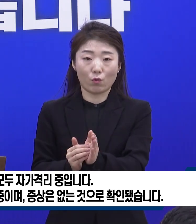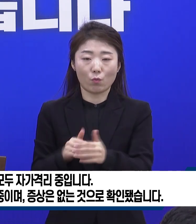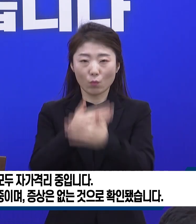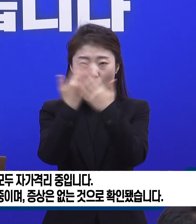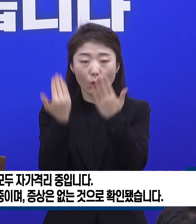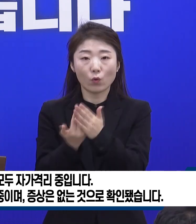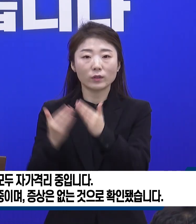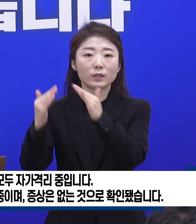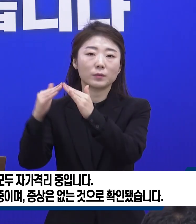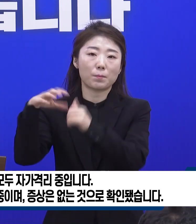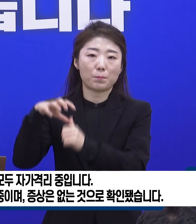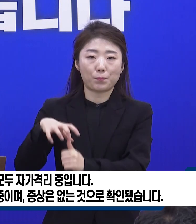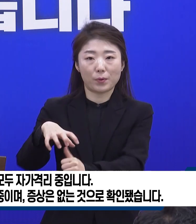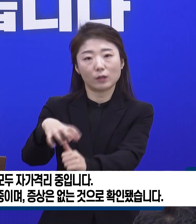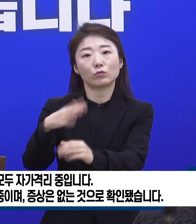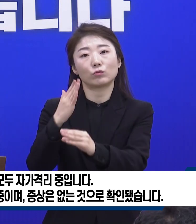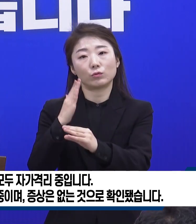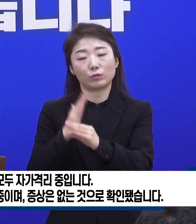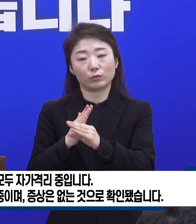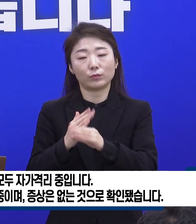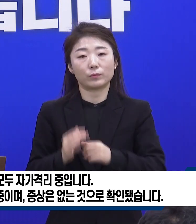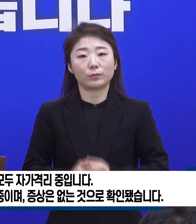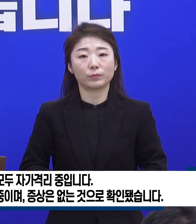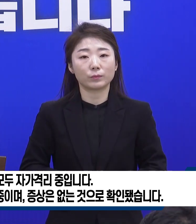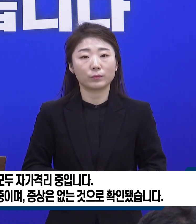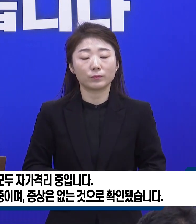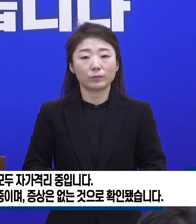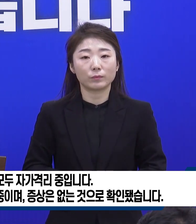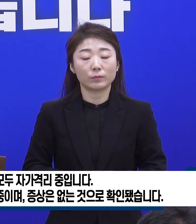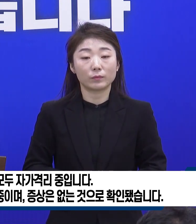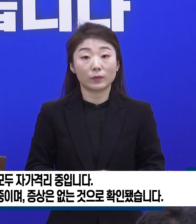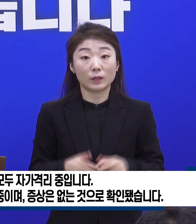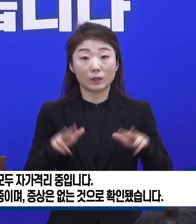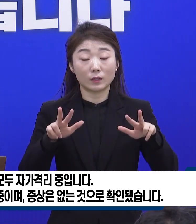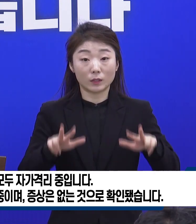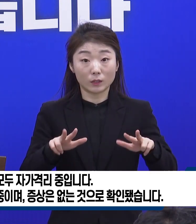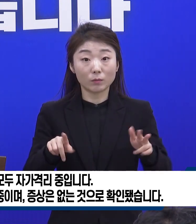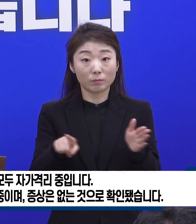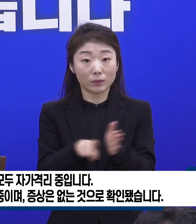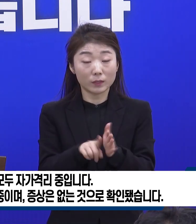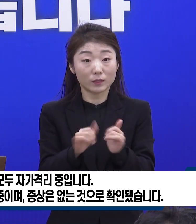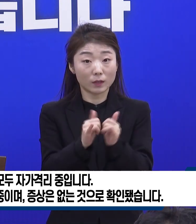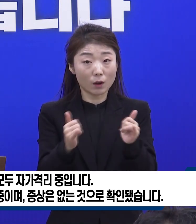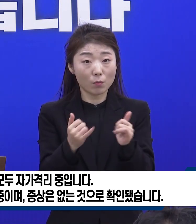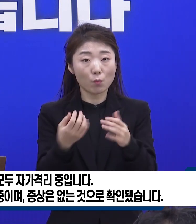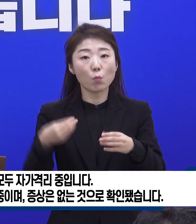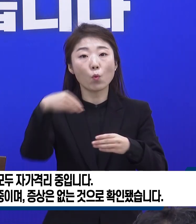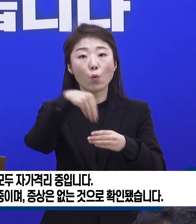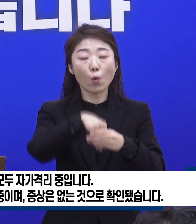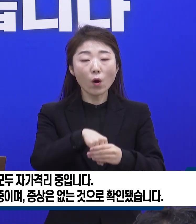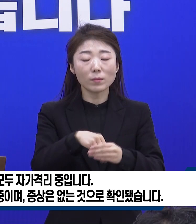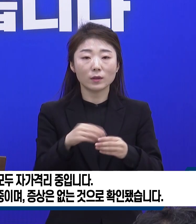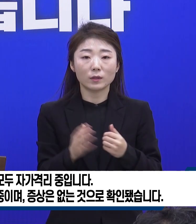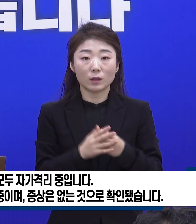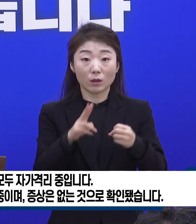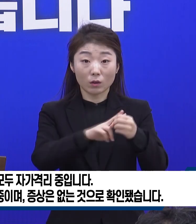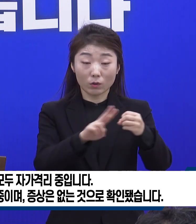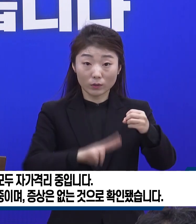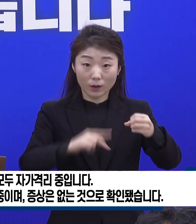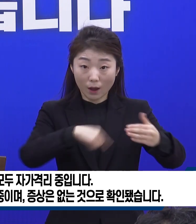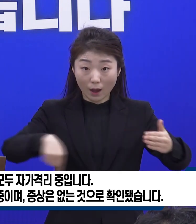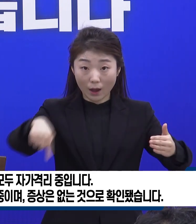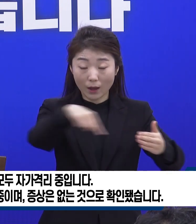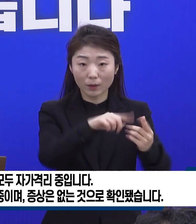자가격리 중인 것으로 확인되었습니다. 현재 신도를 포함해서 거창군 관내 확진자의